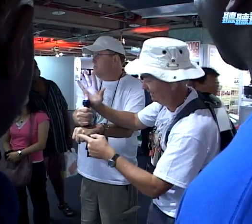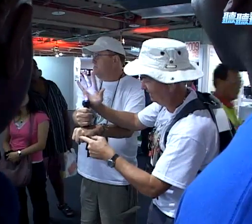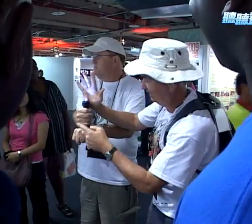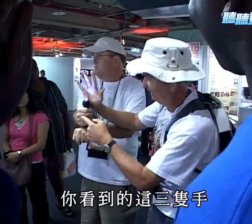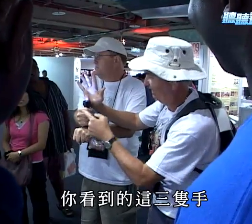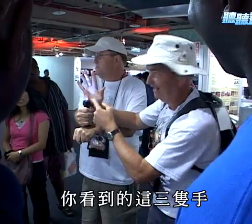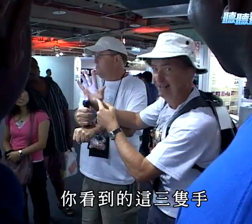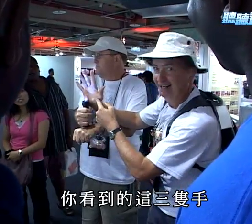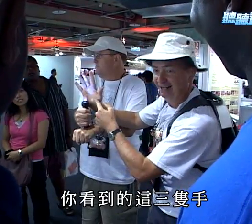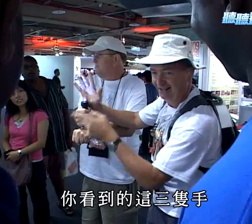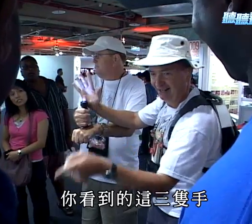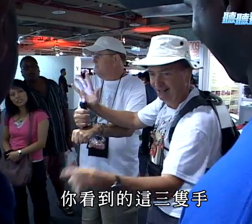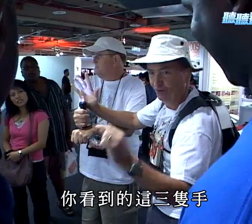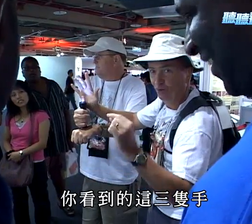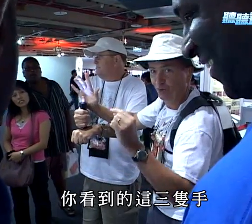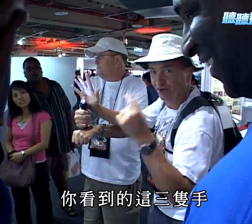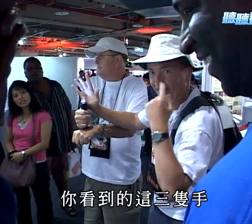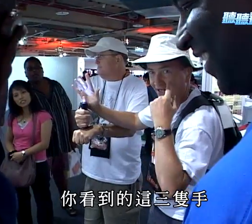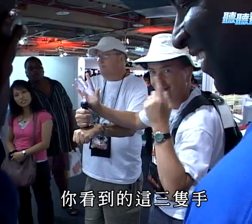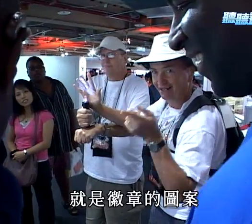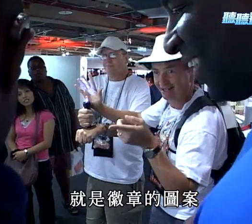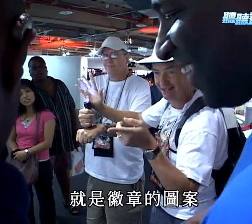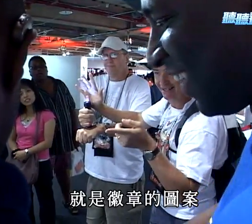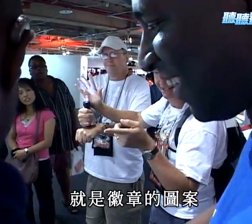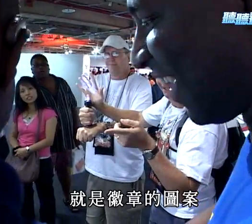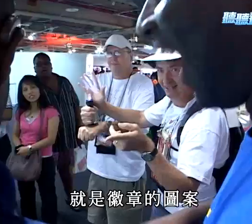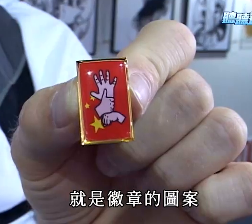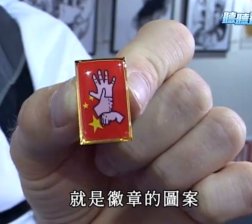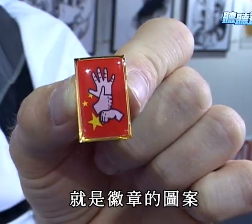看到的这三只手就是徽章的图案。